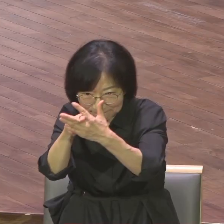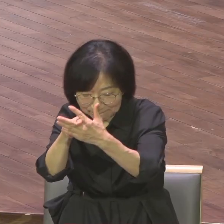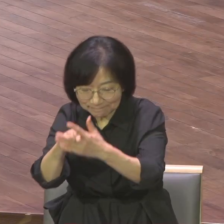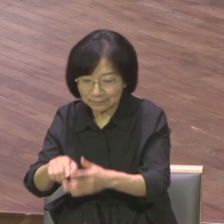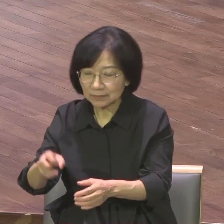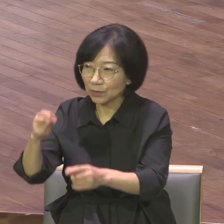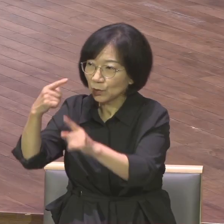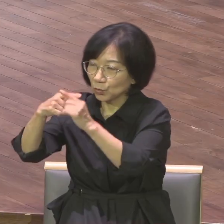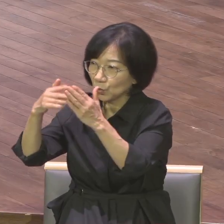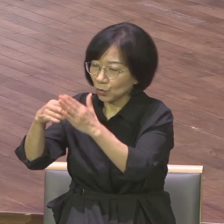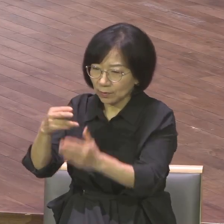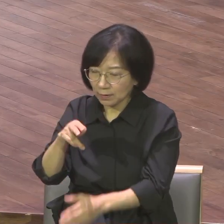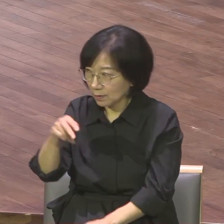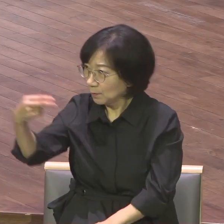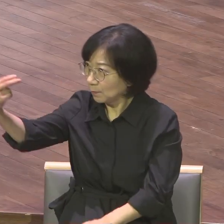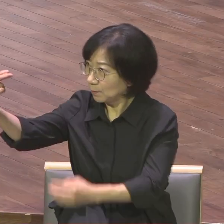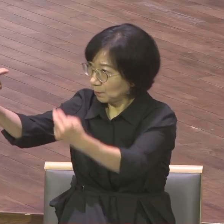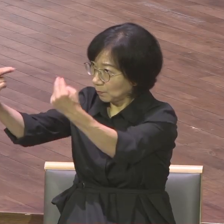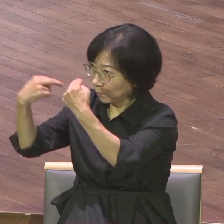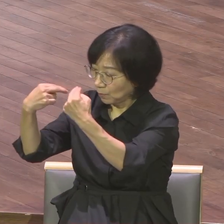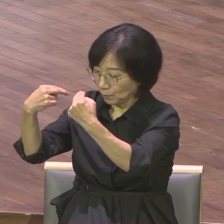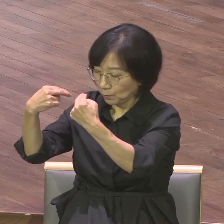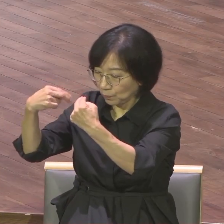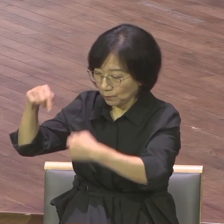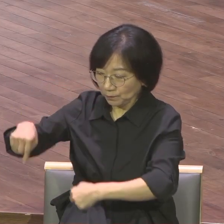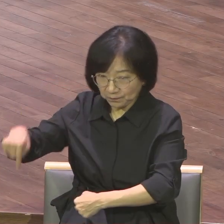교회를 보시면서 이 교회를 어떻게 생각하시겠어요?